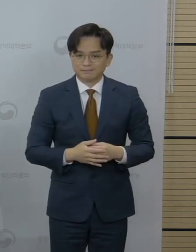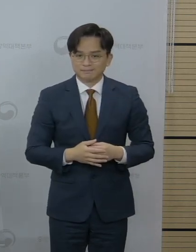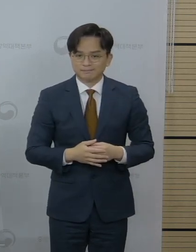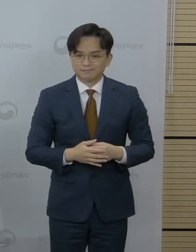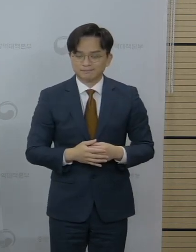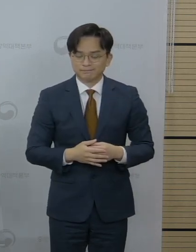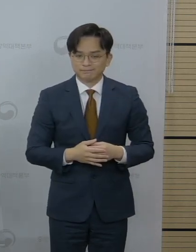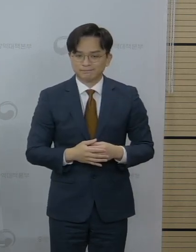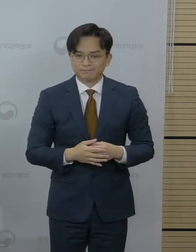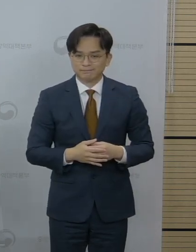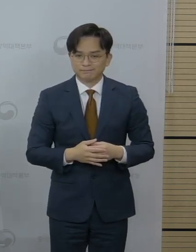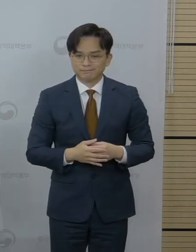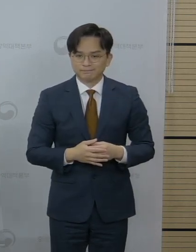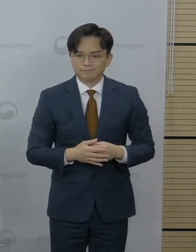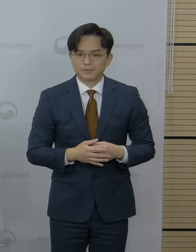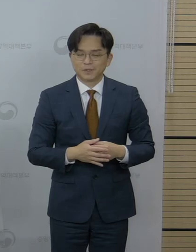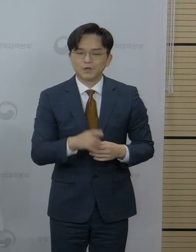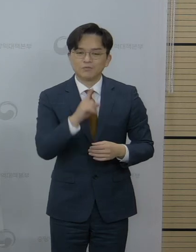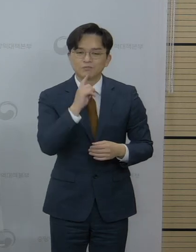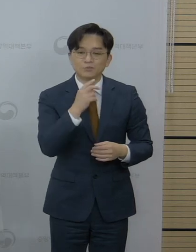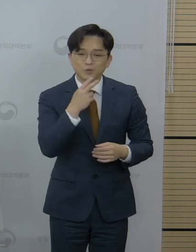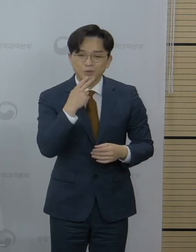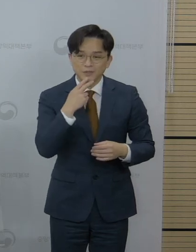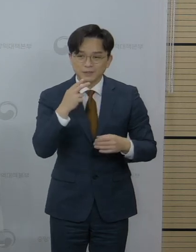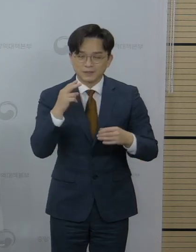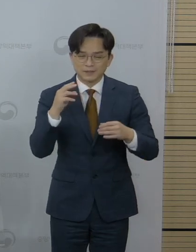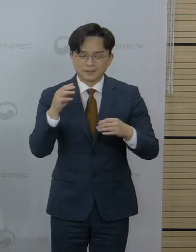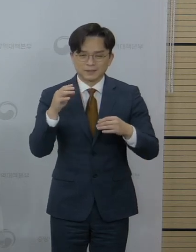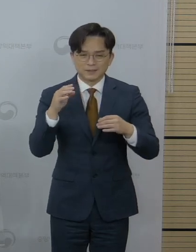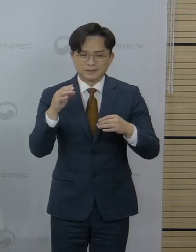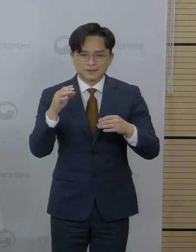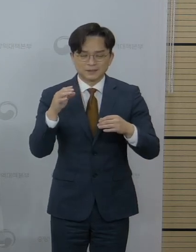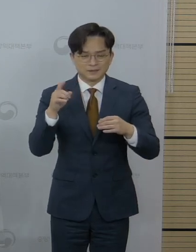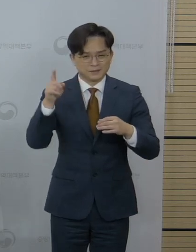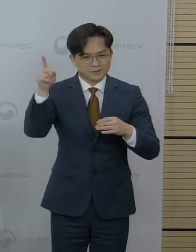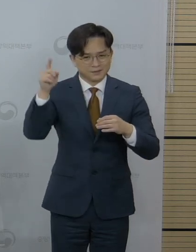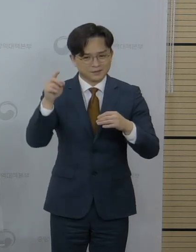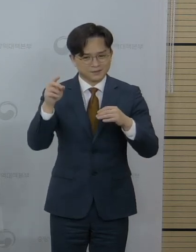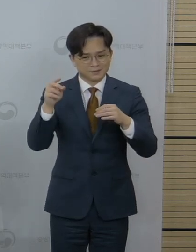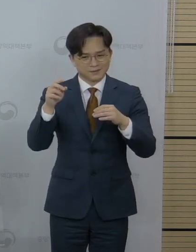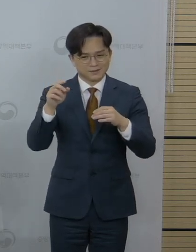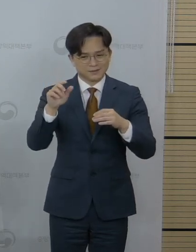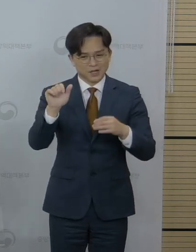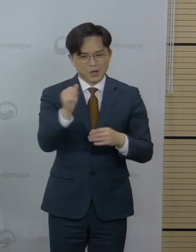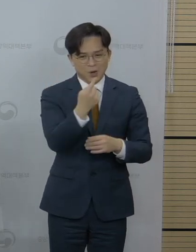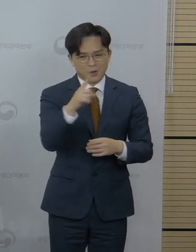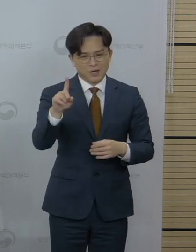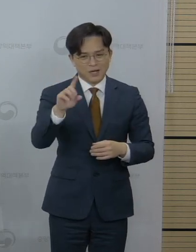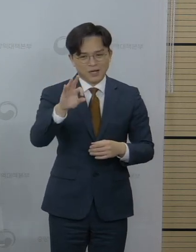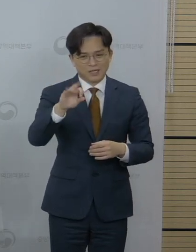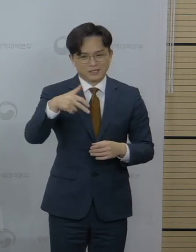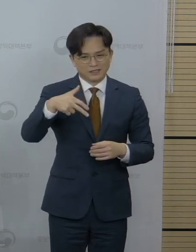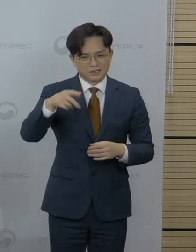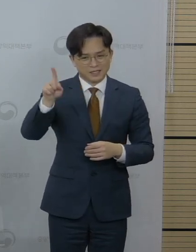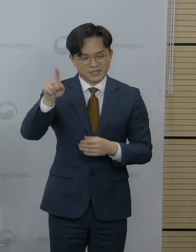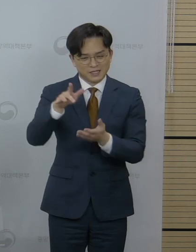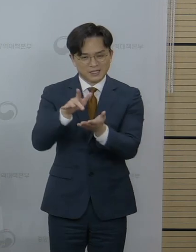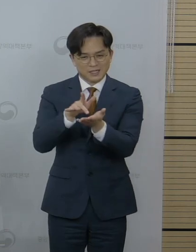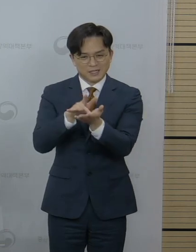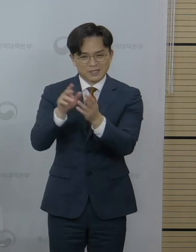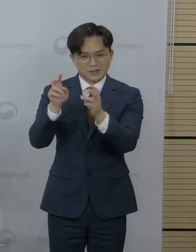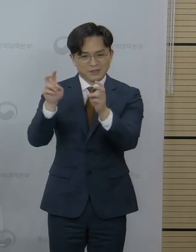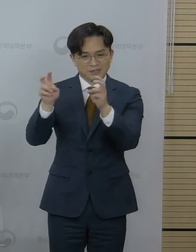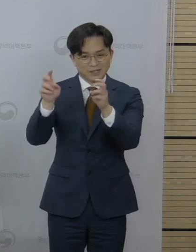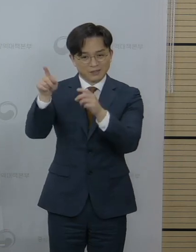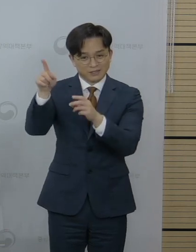기업에 비해서 속도가 상대적으로 늦은 이유는 저희가 그 치료제 백신의 분과위원회나 실무